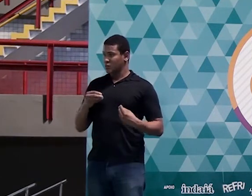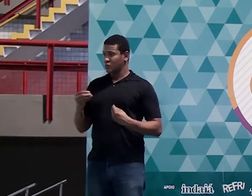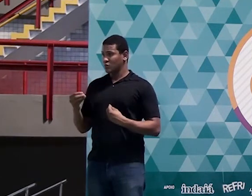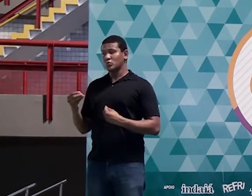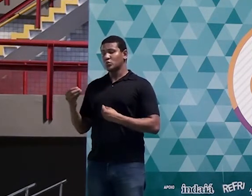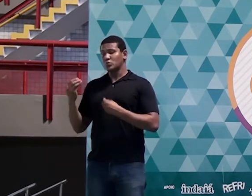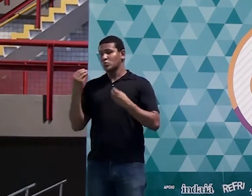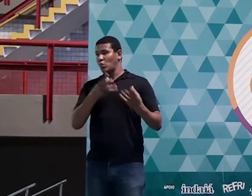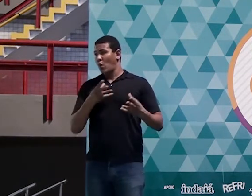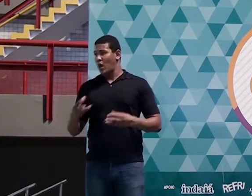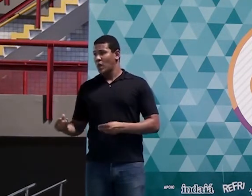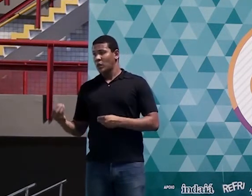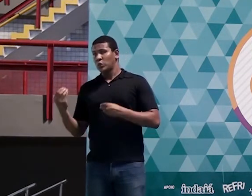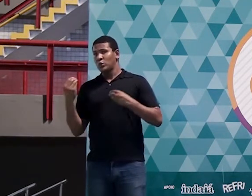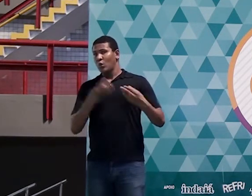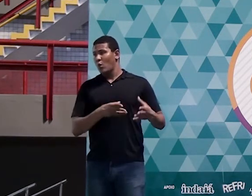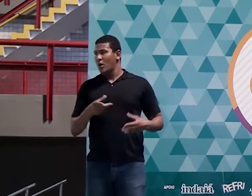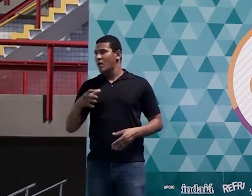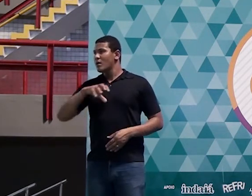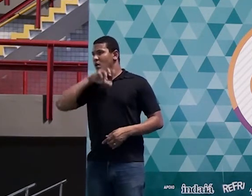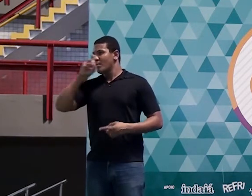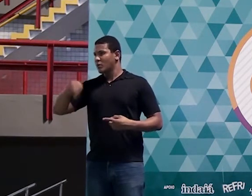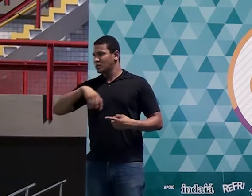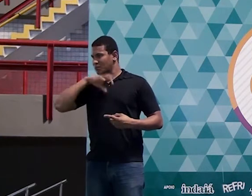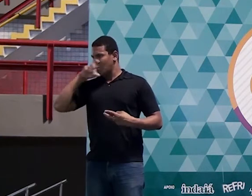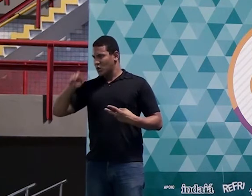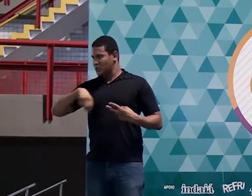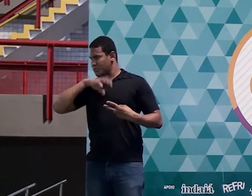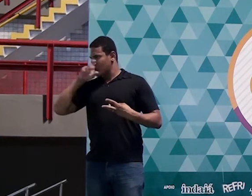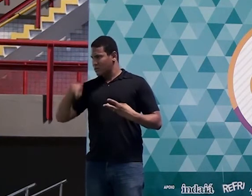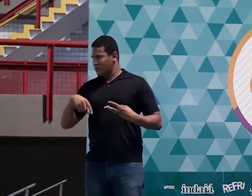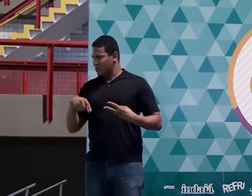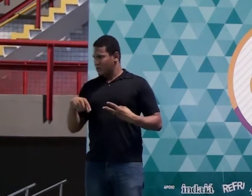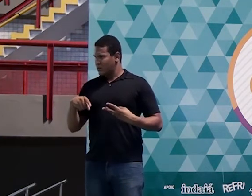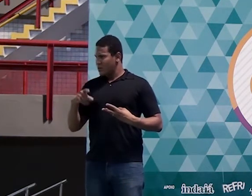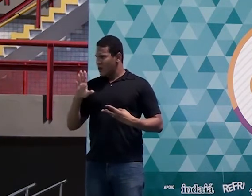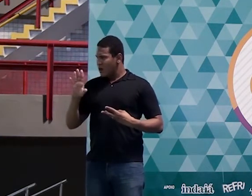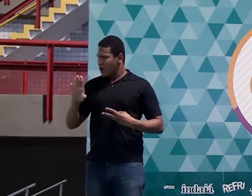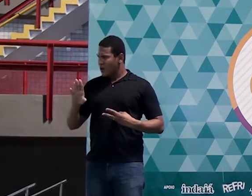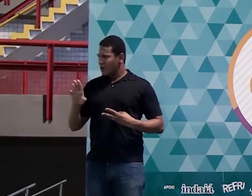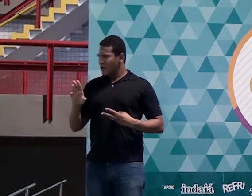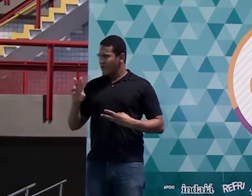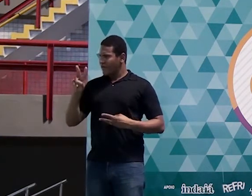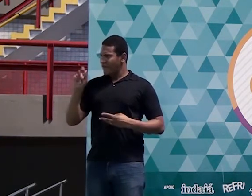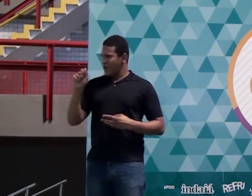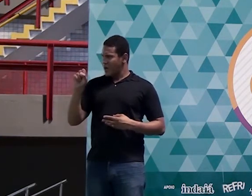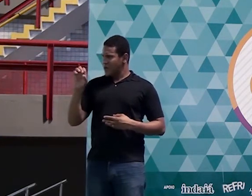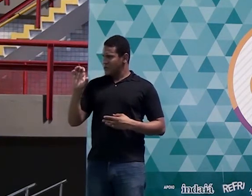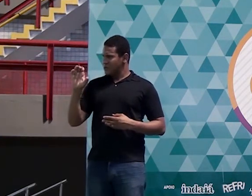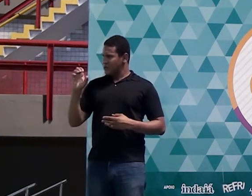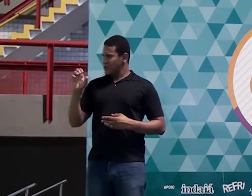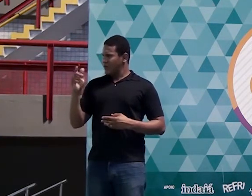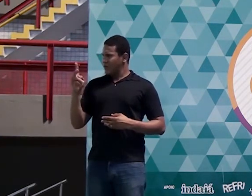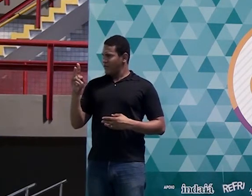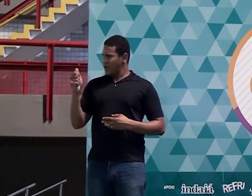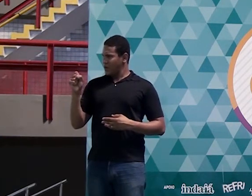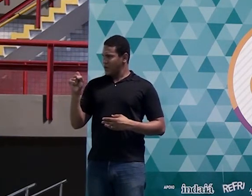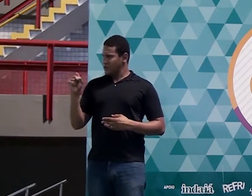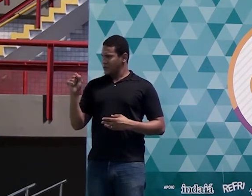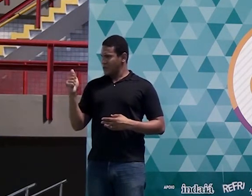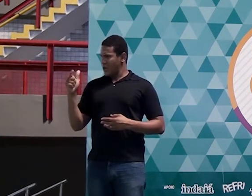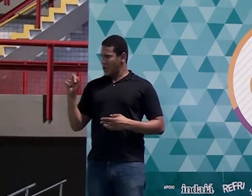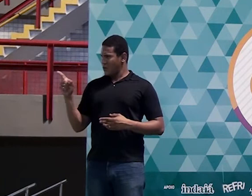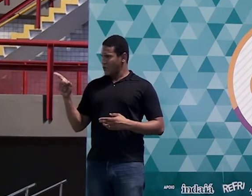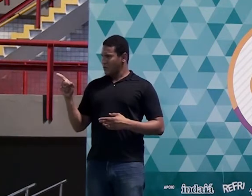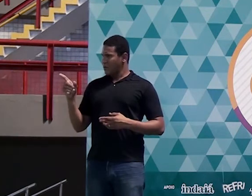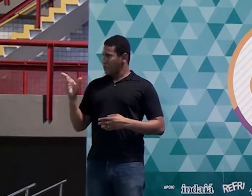impostos. O vassalo paga imposto? Não, porque ele não vai para a guerra. Tu quer que ele vá para a guerra e ainda paga imposto? Aí tu